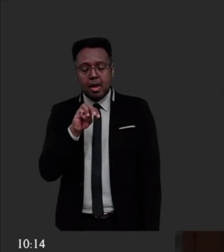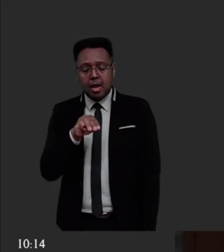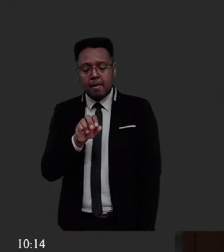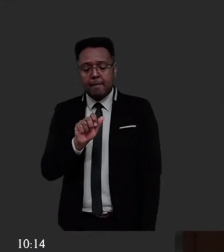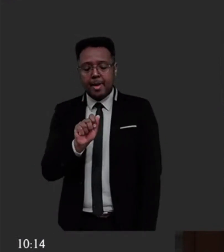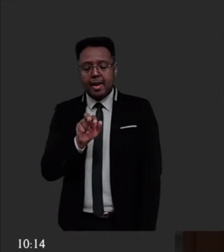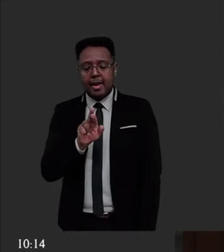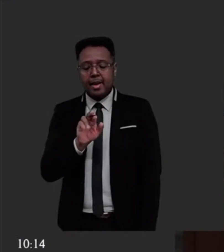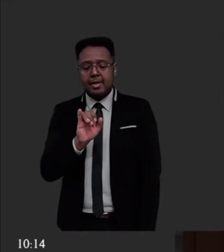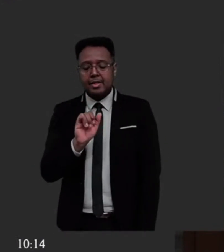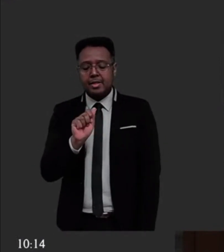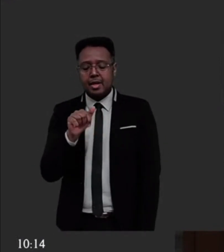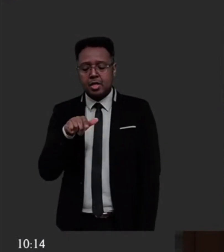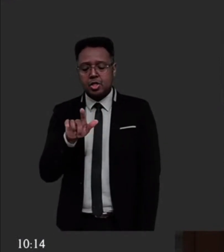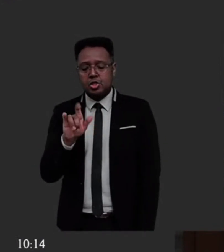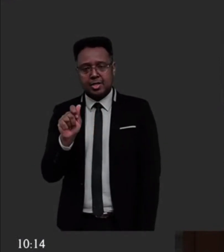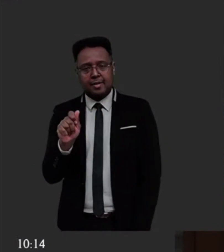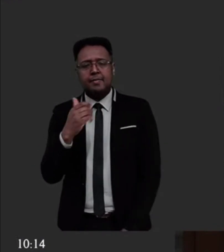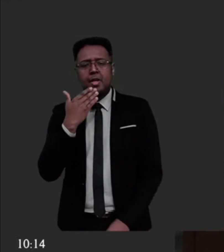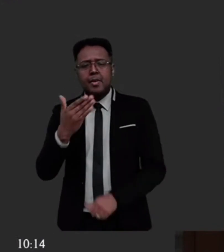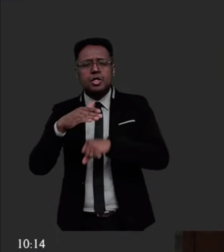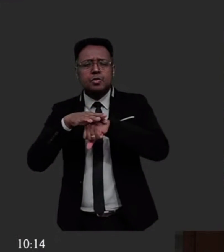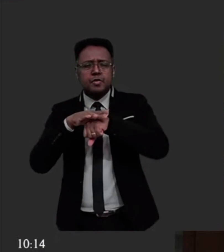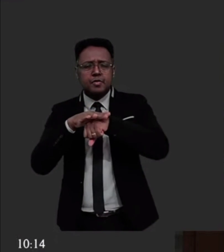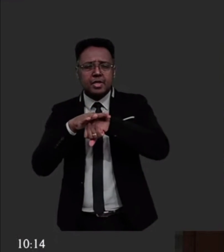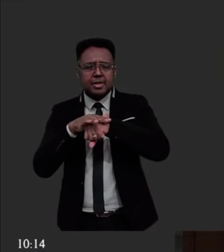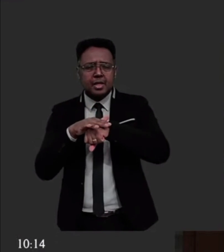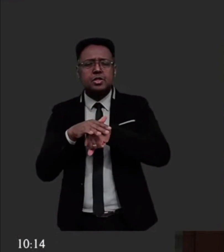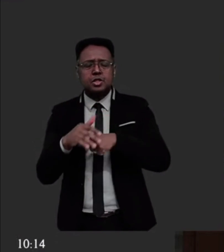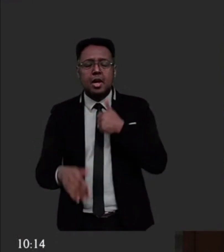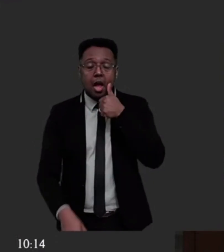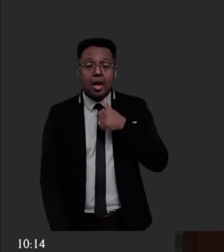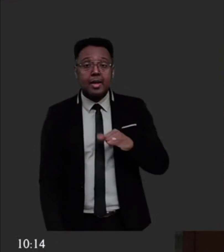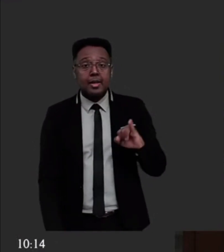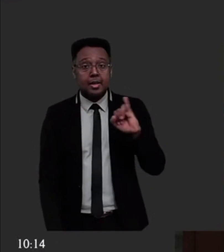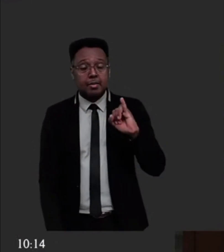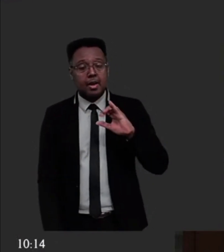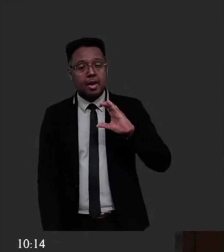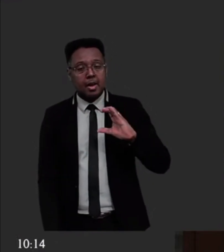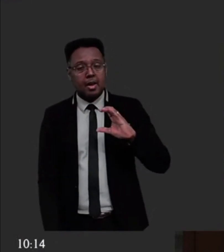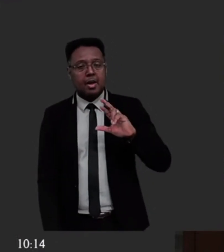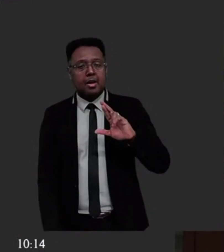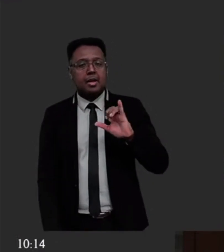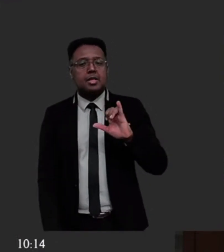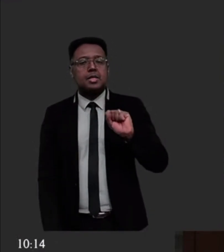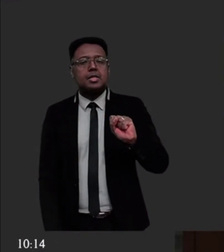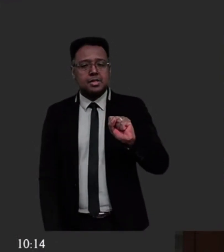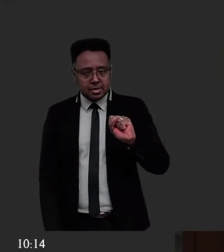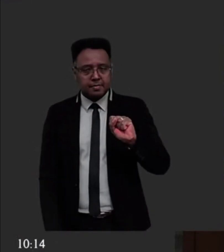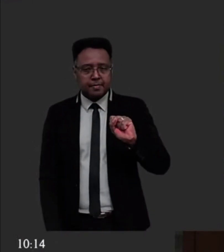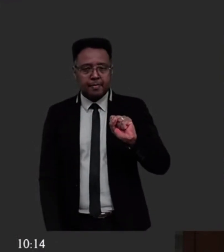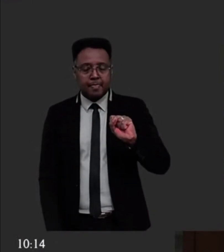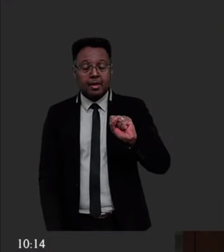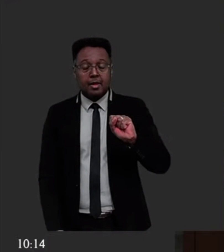de Santana, também por enfermidades. A irmã Crisantina Montori, do Jardim Santo Eduardo,